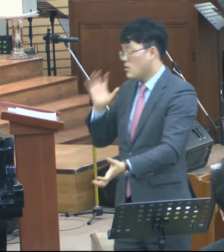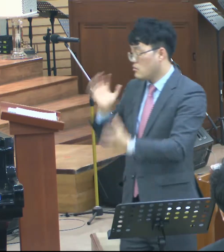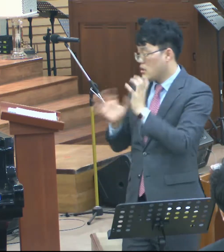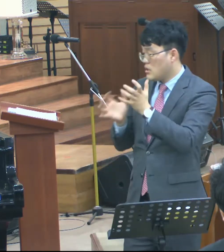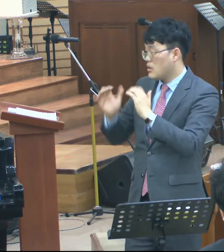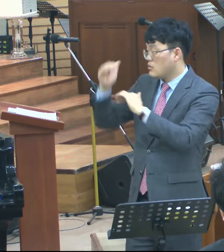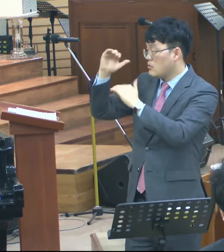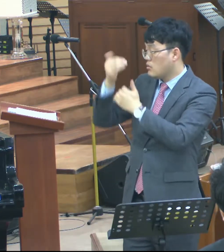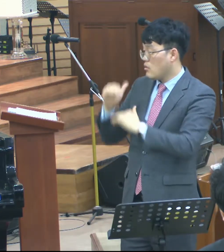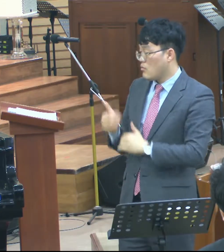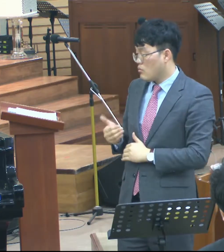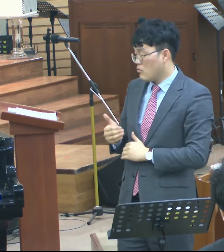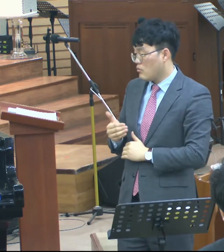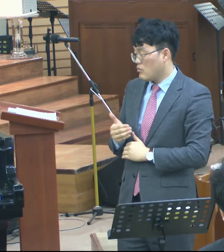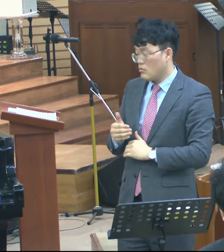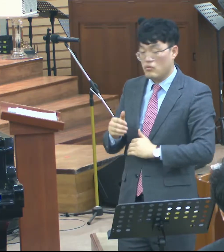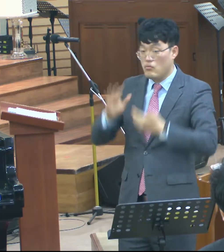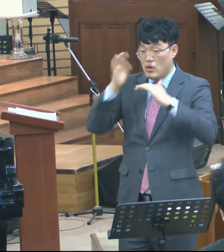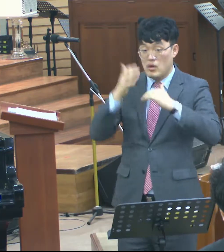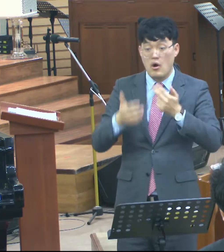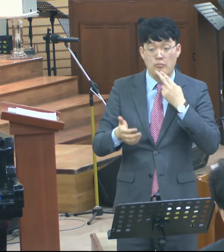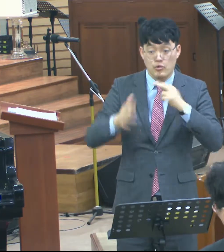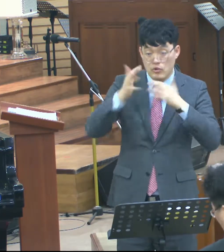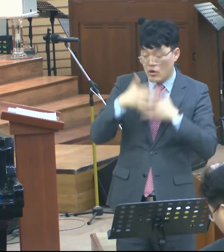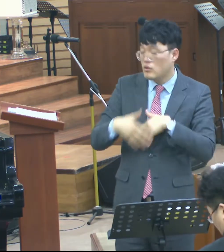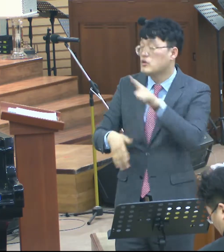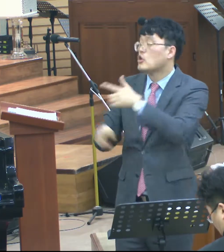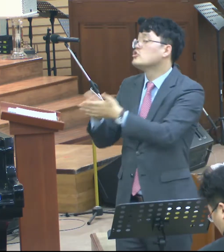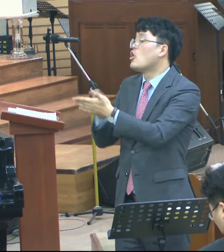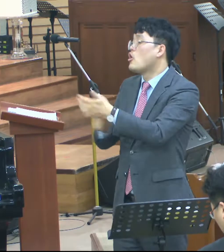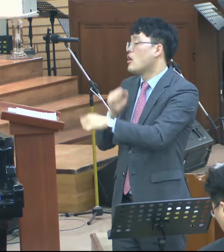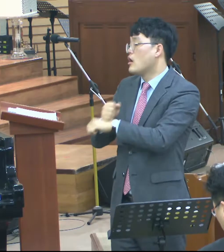넣었어요. 그래서 제가 못한다 그랬어요.